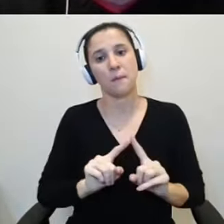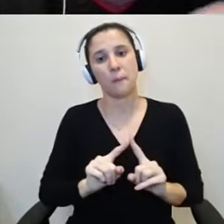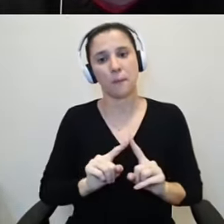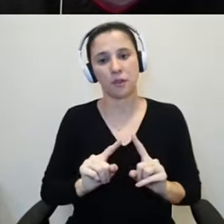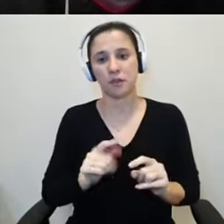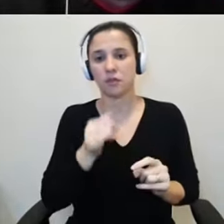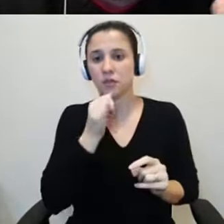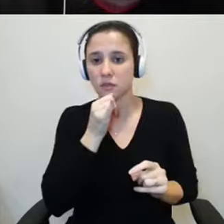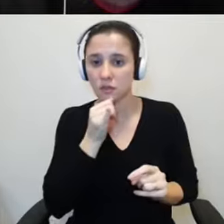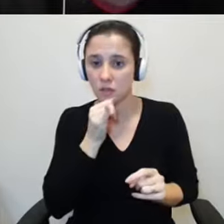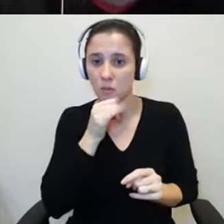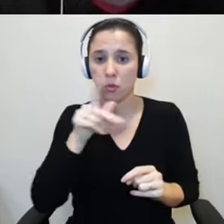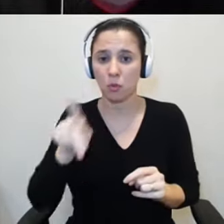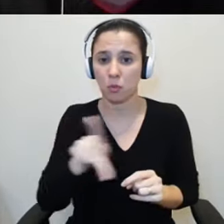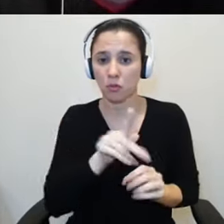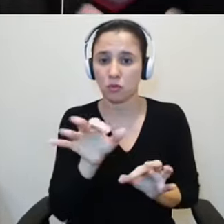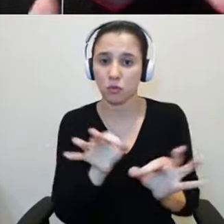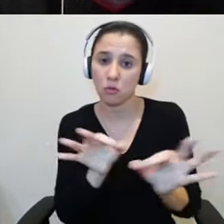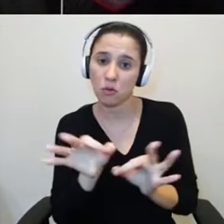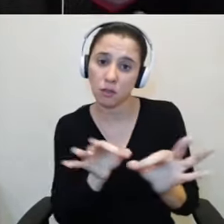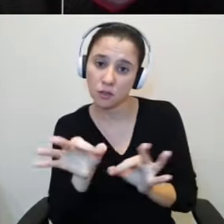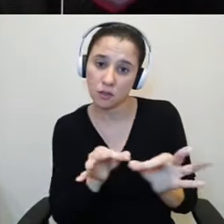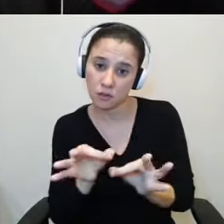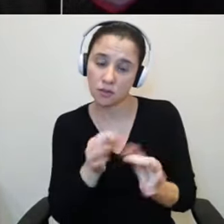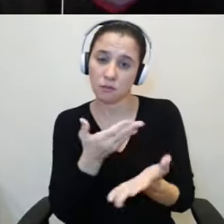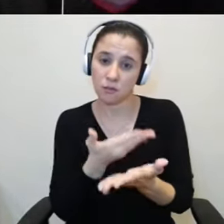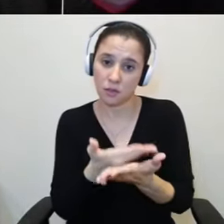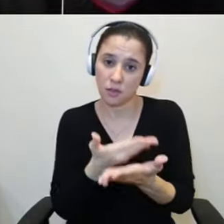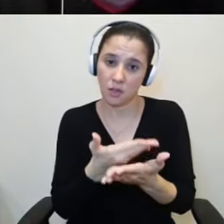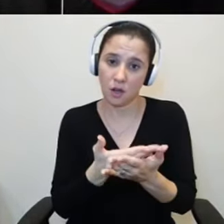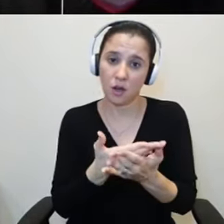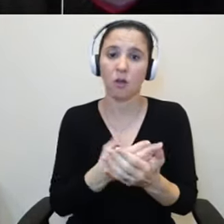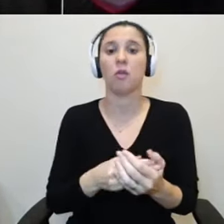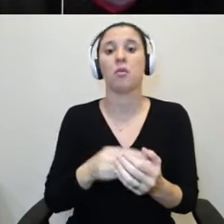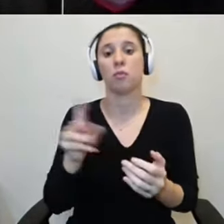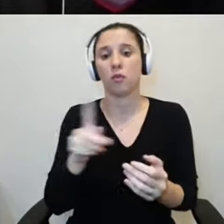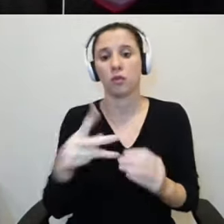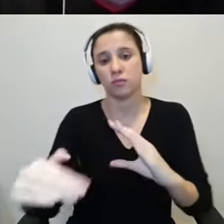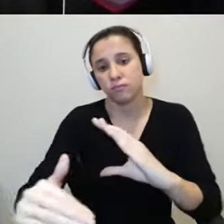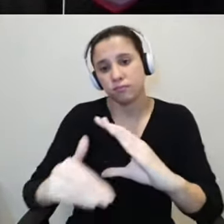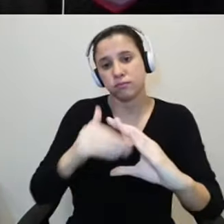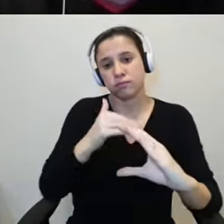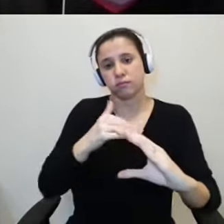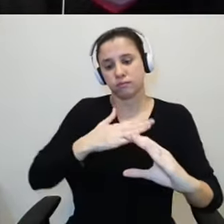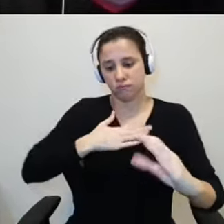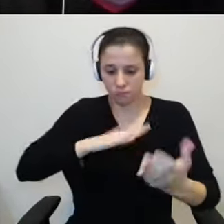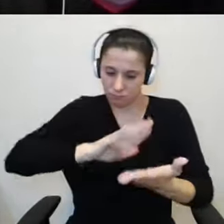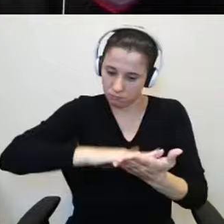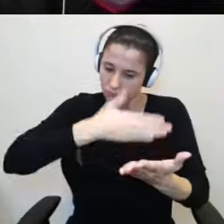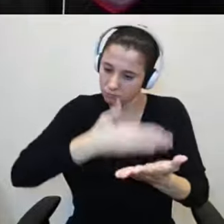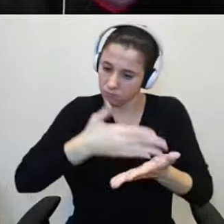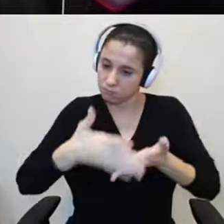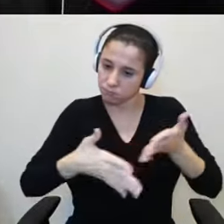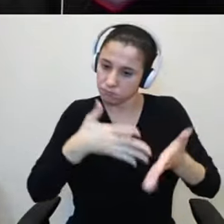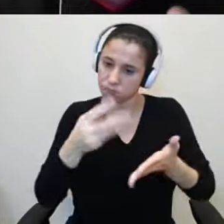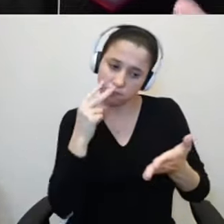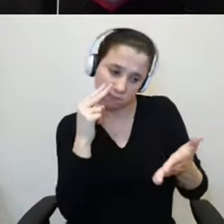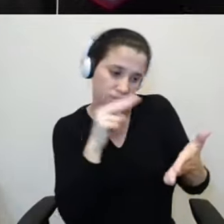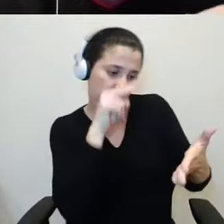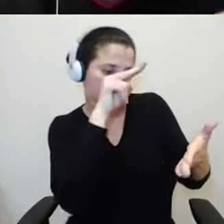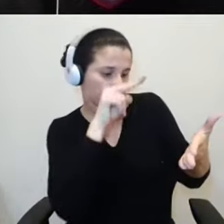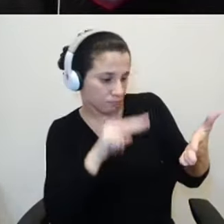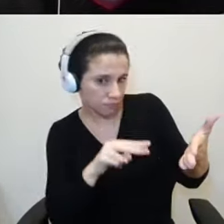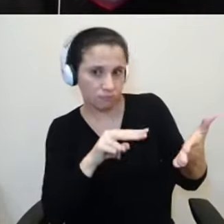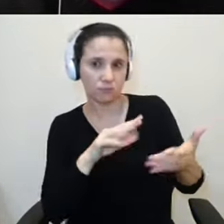Priscila e tudo mais, e os outros profissionais, e aí a gente vai fazer as ações necessárias. Claro que as